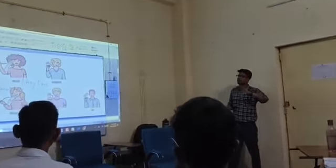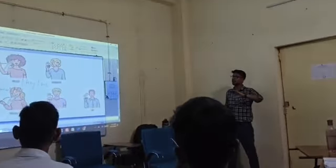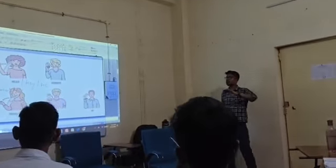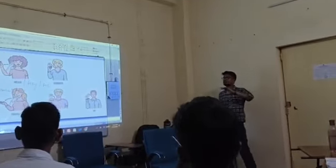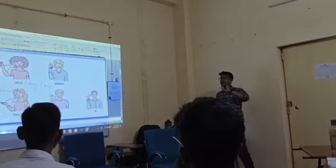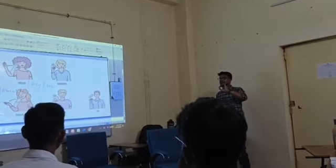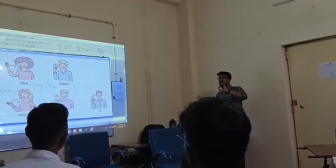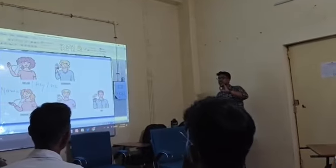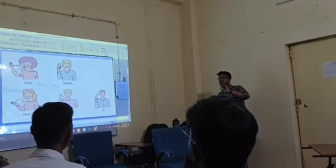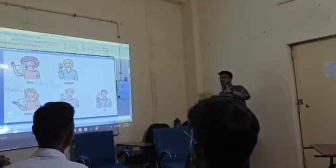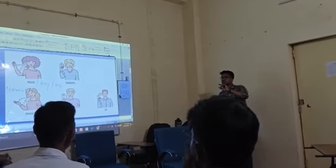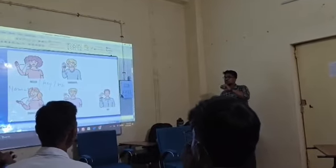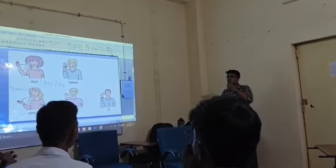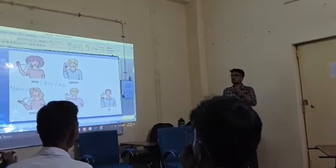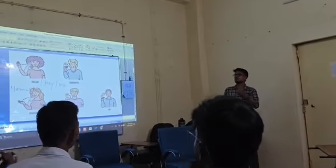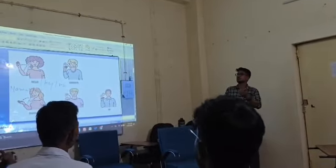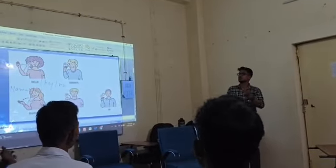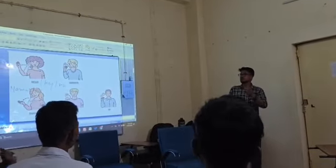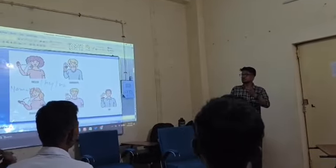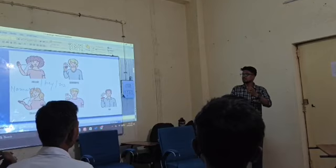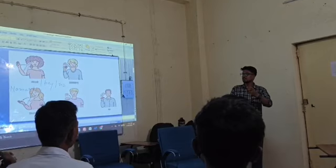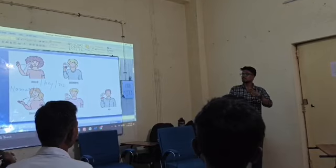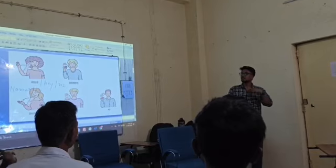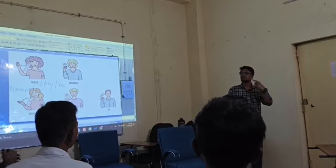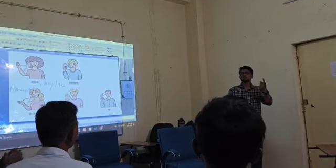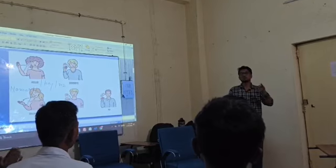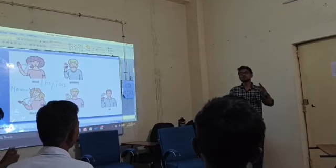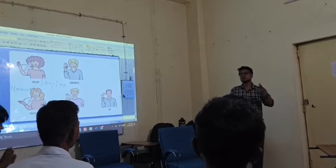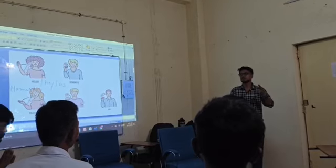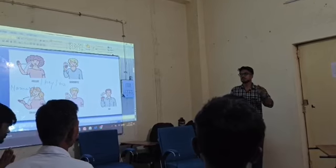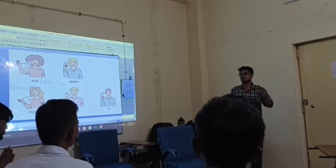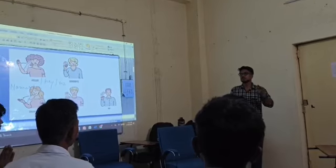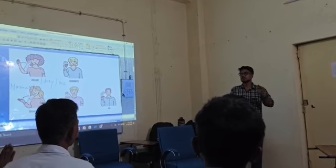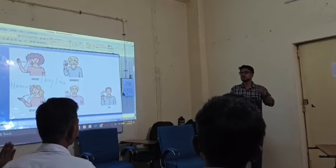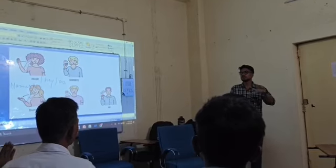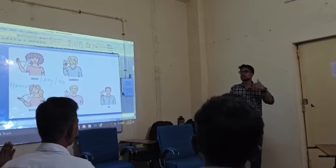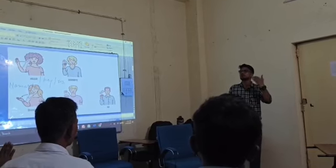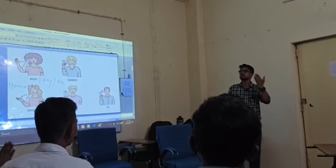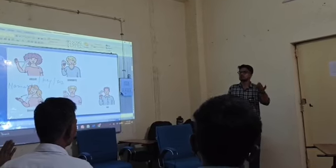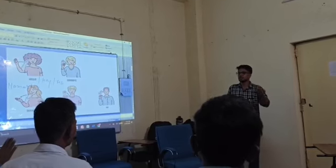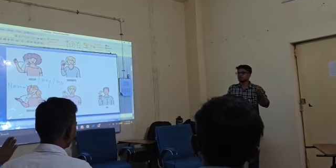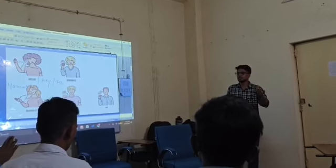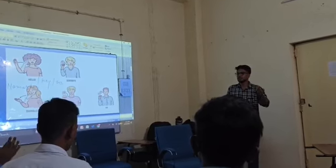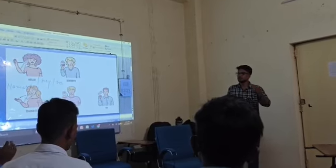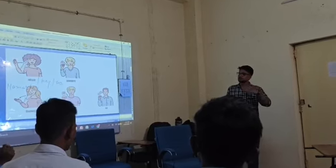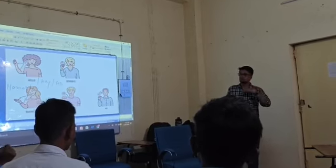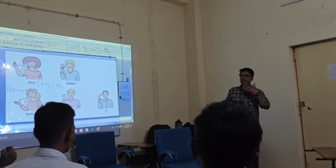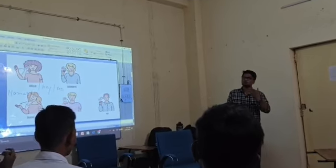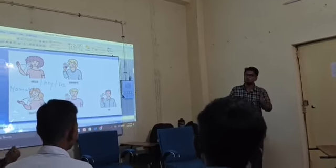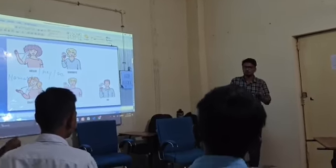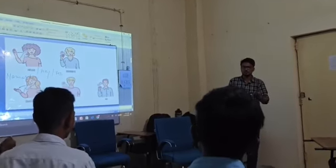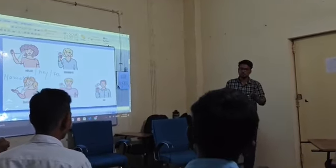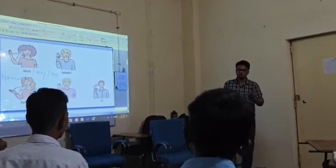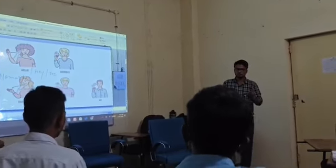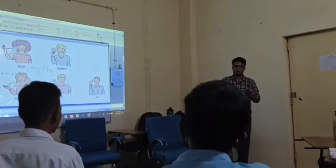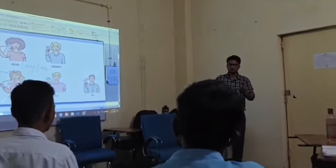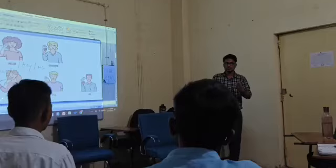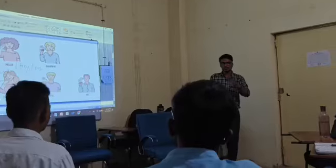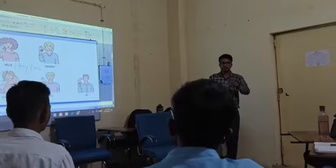बट बेसिकली एक झुक के जो नमस्ते करते हैं, वो किसको करते हैं? जो हमसे बड़े हैं, उसमें आप झुकोगे जरूर, ये आप लोग